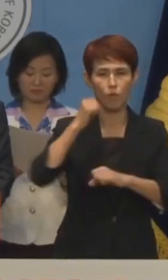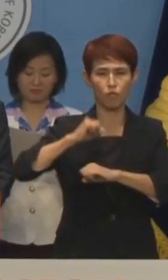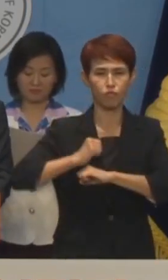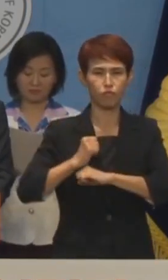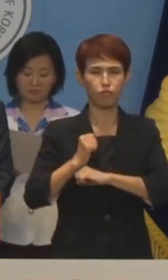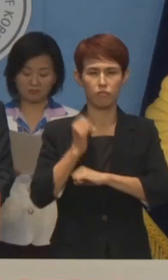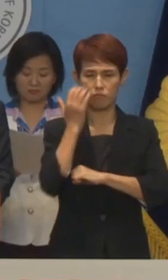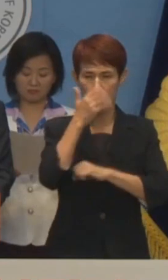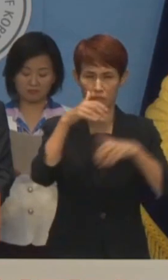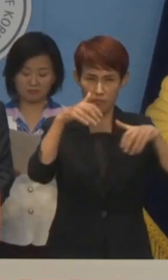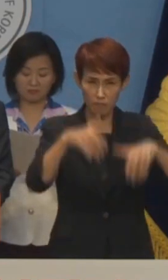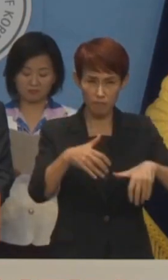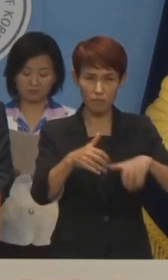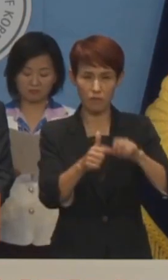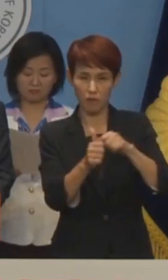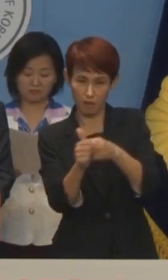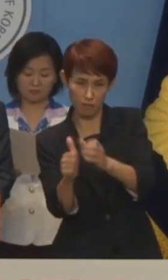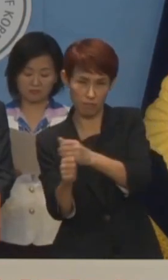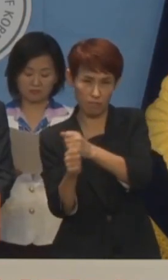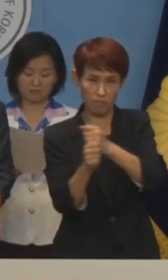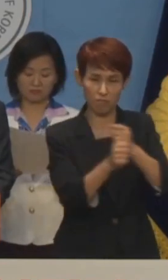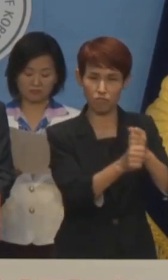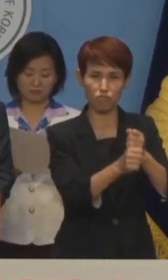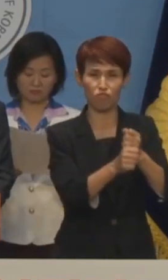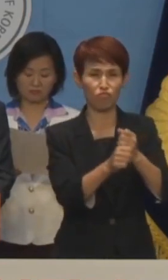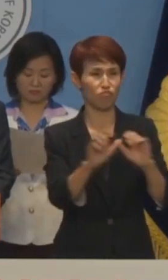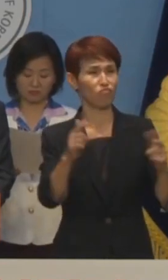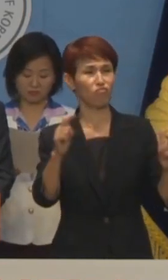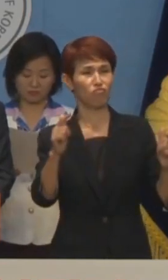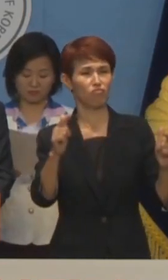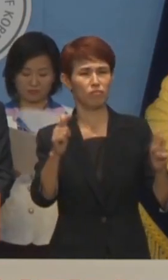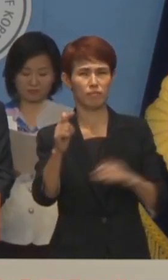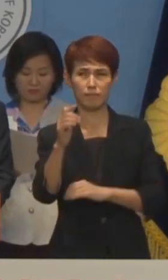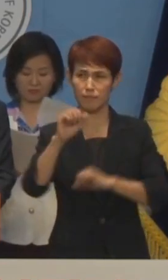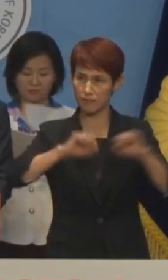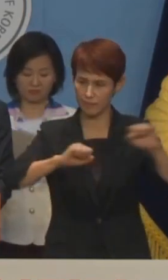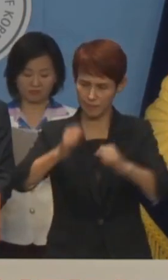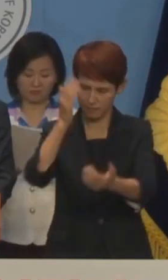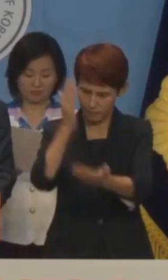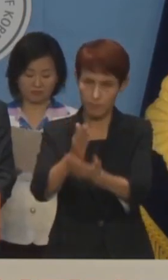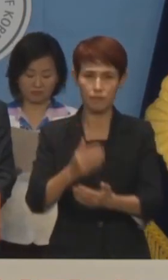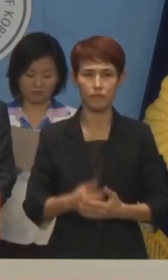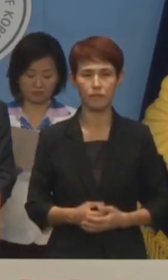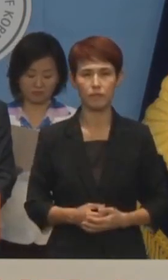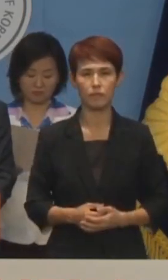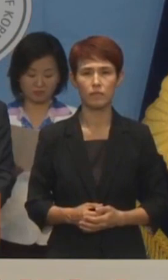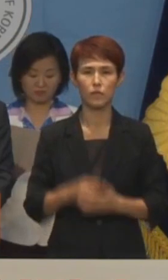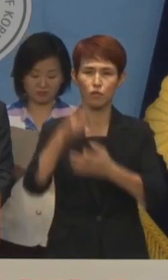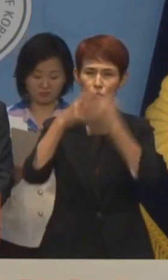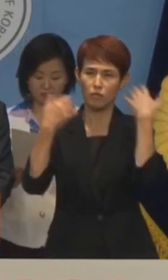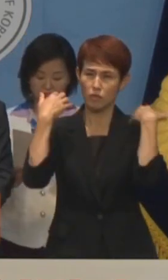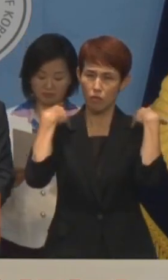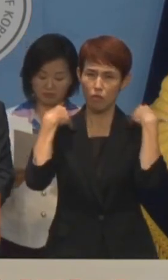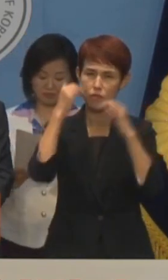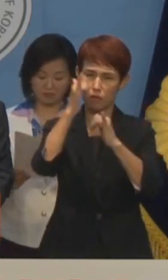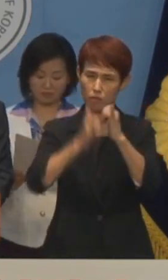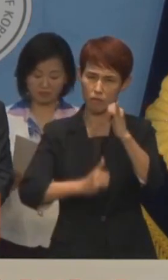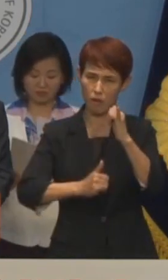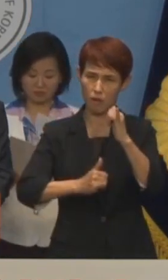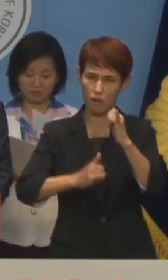부정하는 매국 역사 쿠데타를 당장 중단하라. 윤석열 정권의